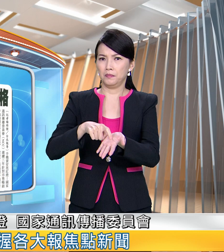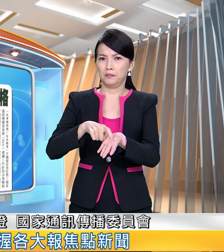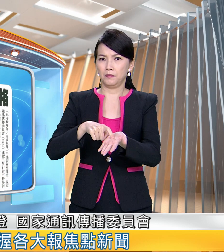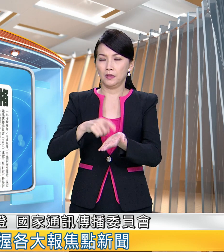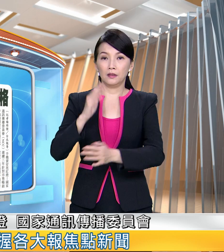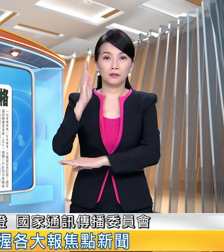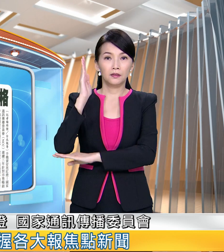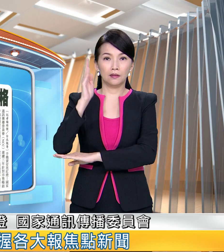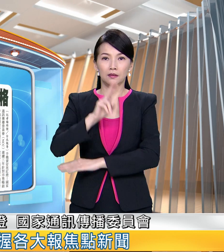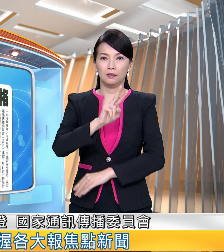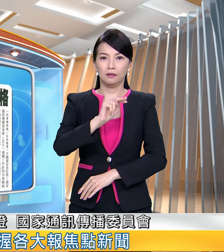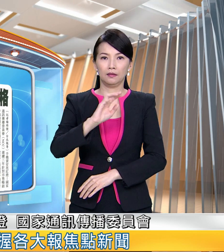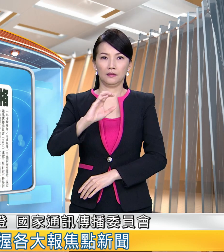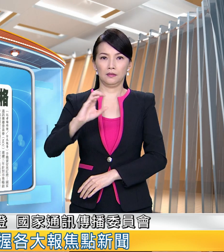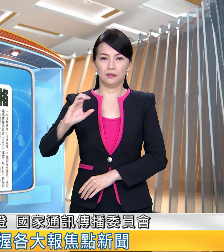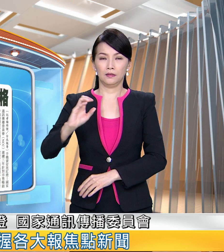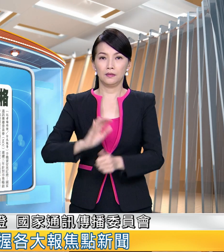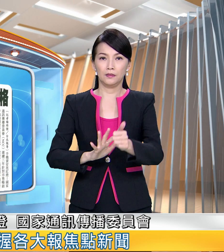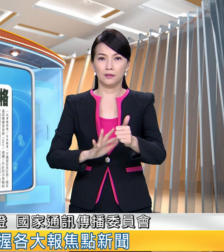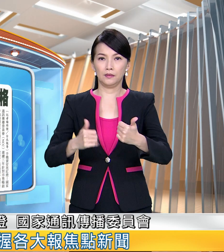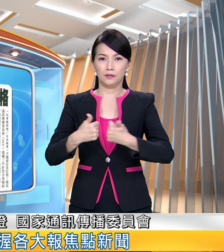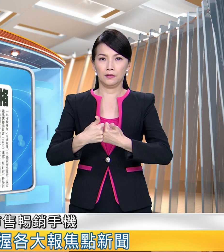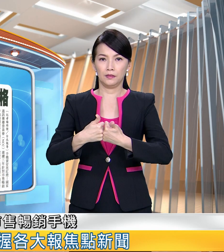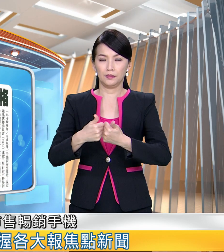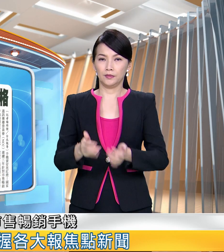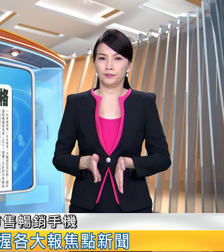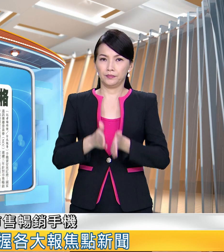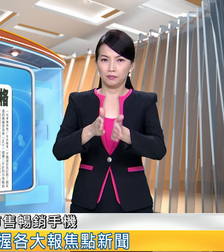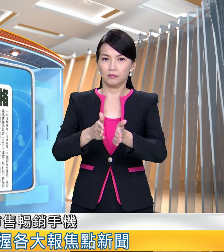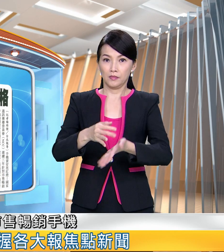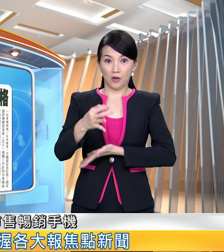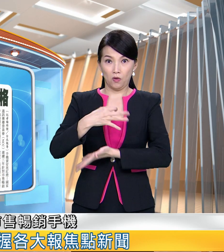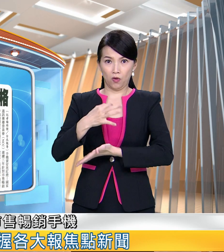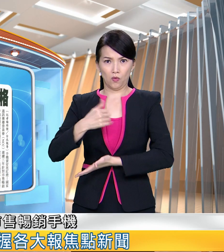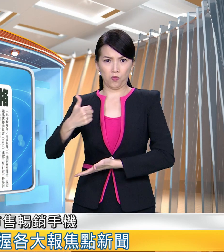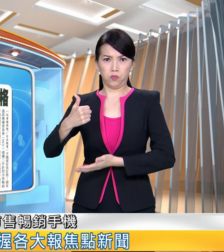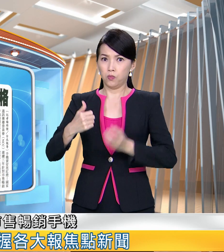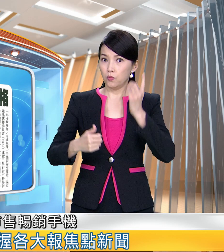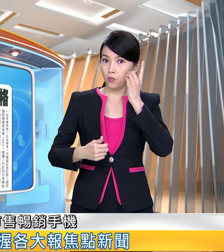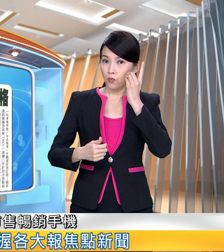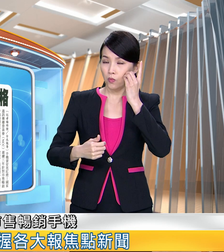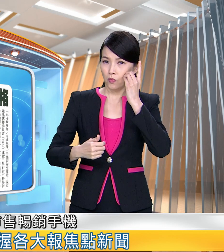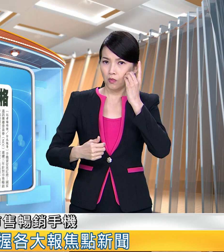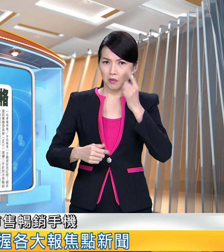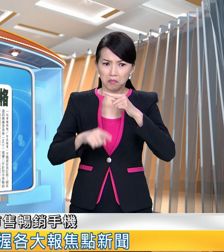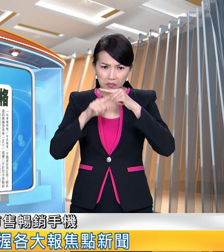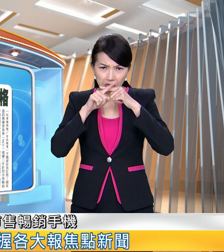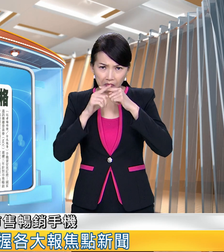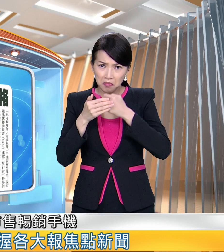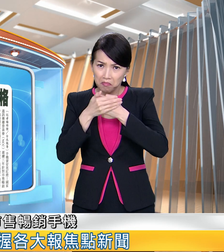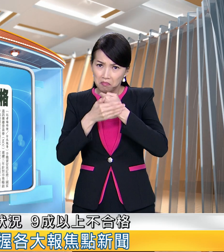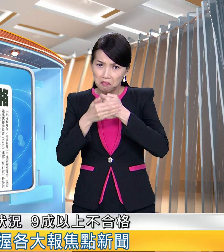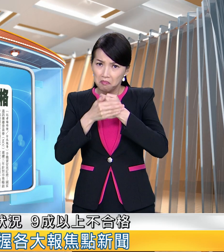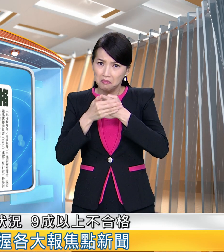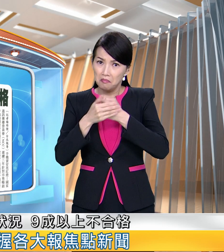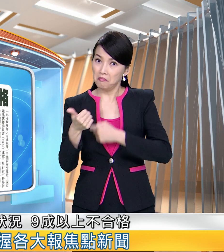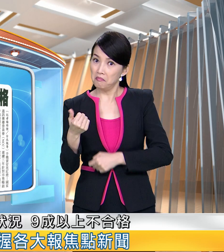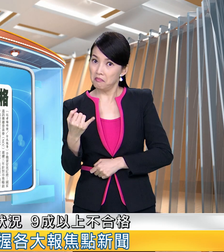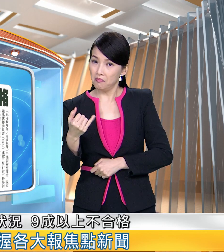国家通讯传播委员会连续3年针对市售畅销手机抽测资安保